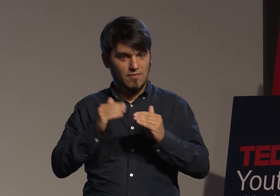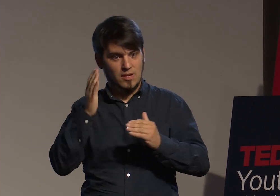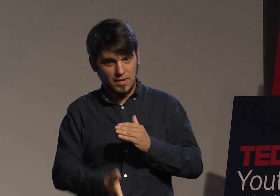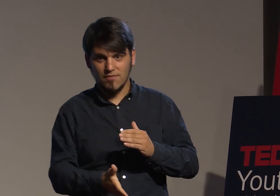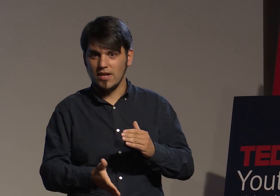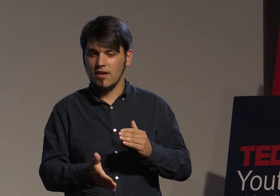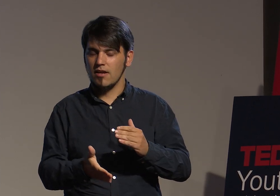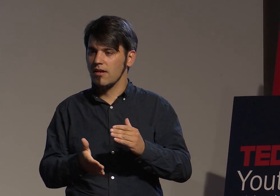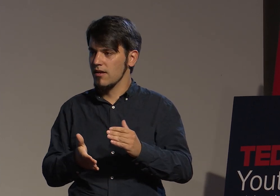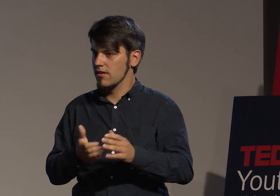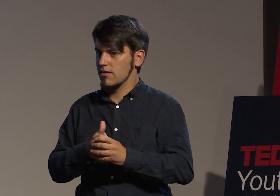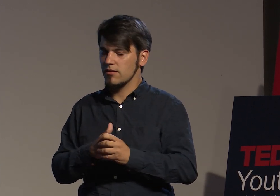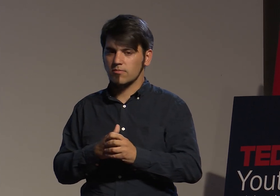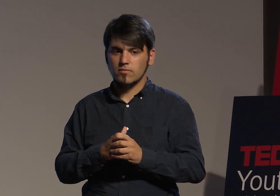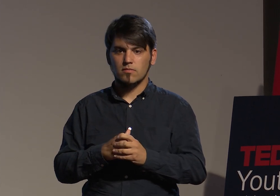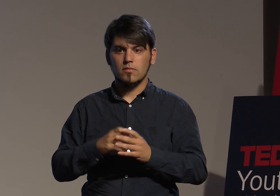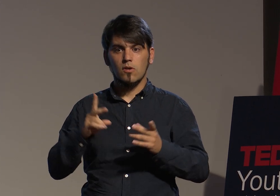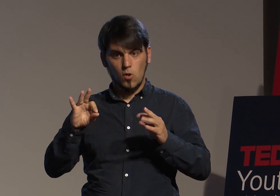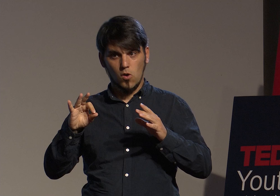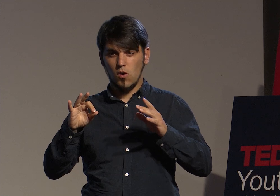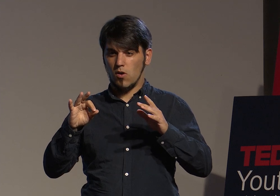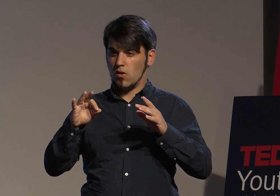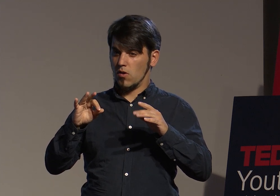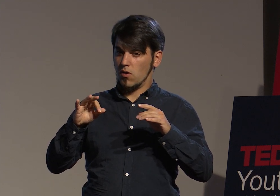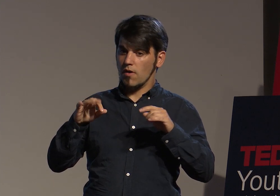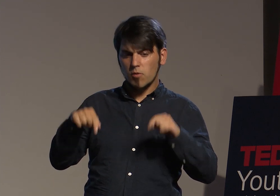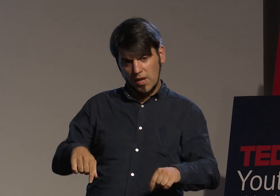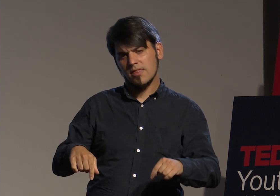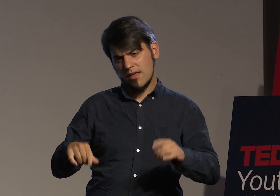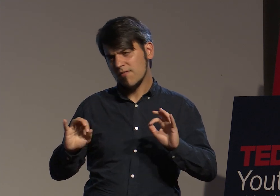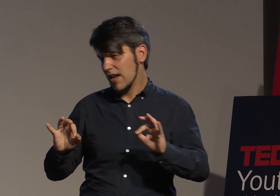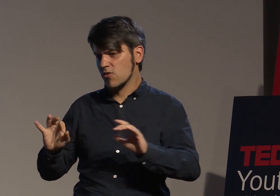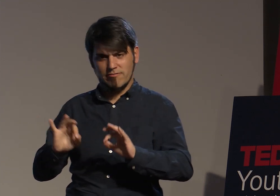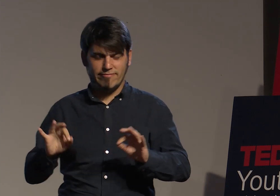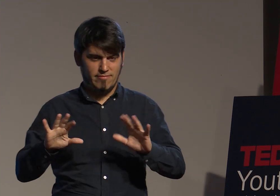Просто това е посланието на глухите хора, че те искат да бъдат равнопоставени на чуващите.